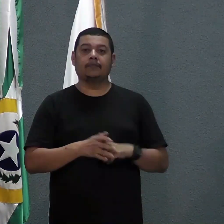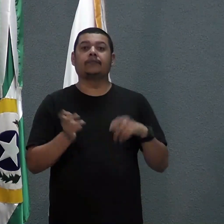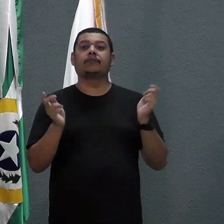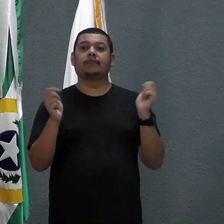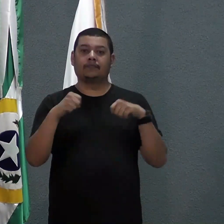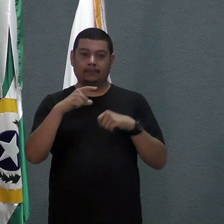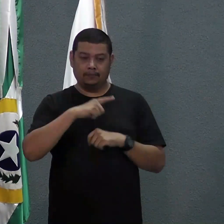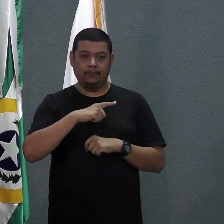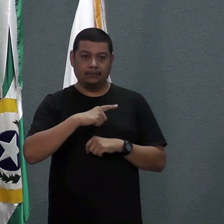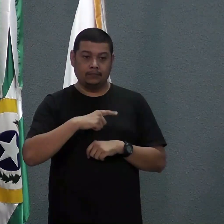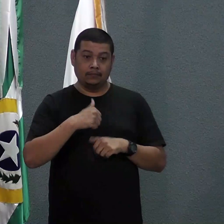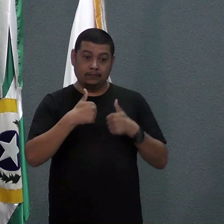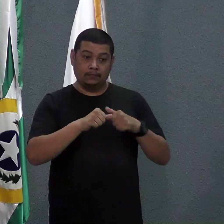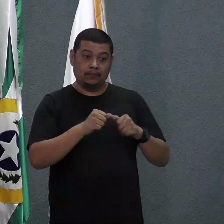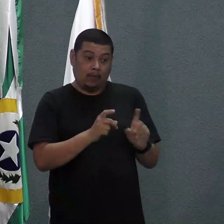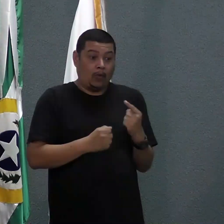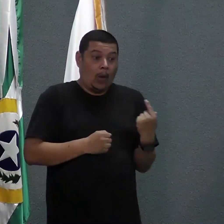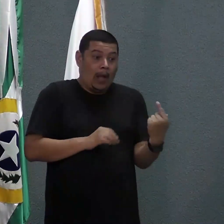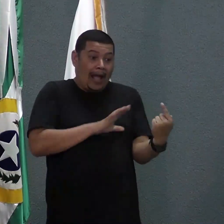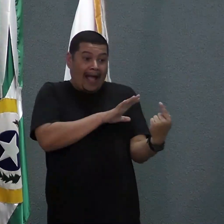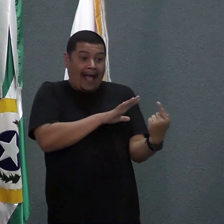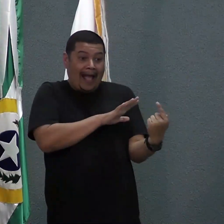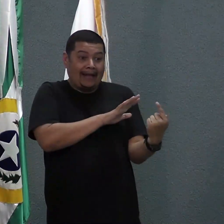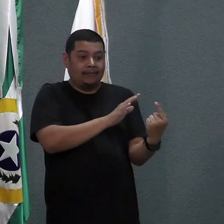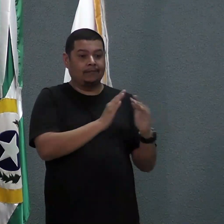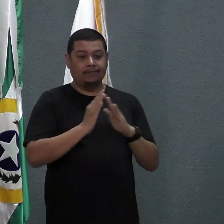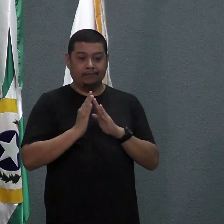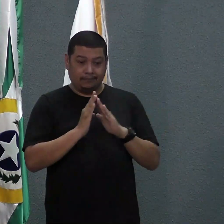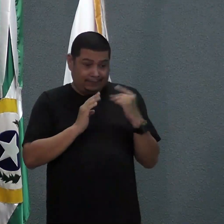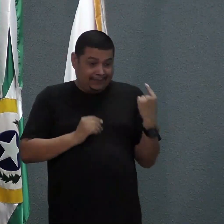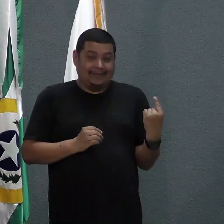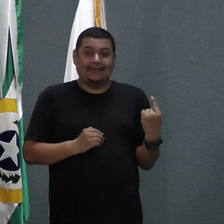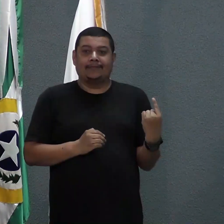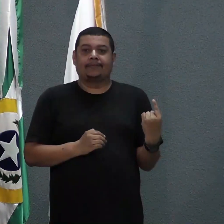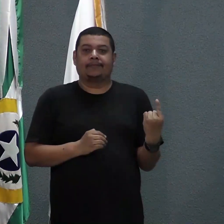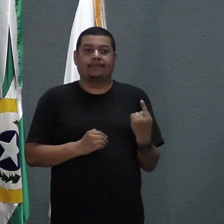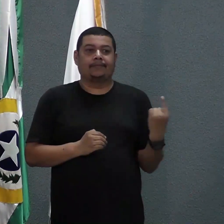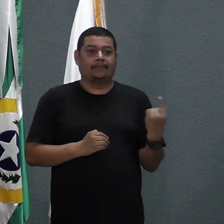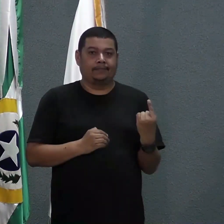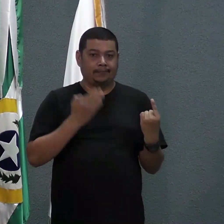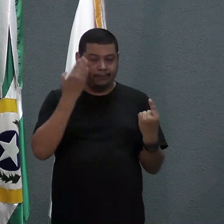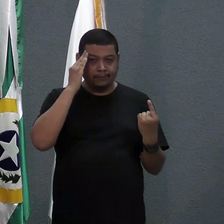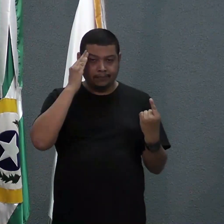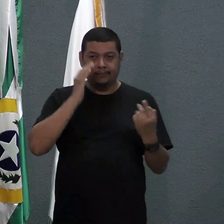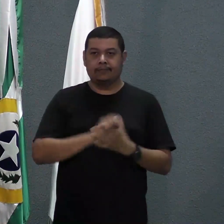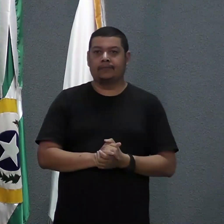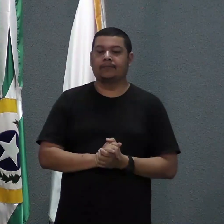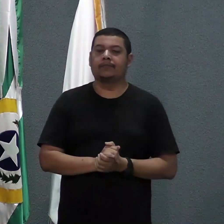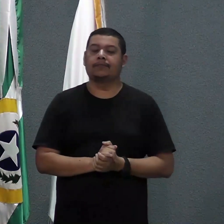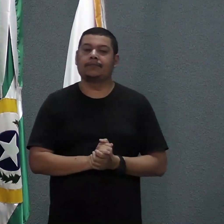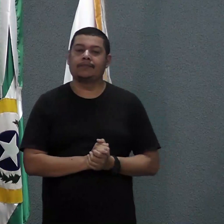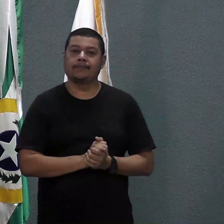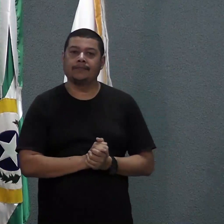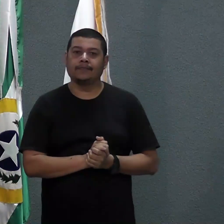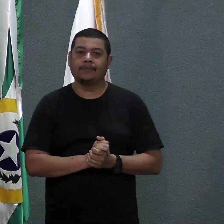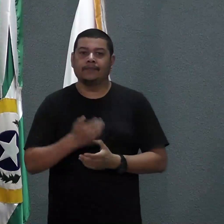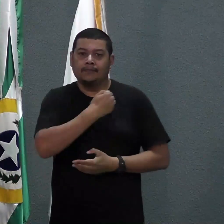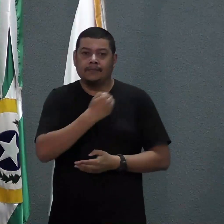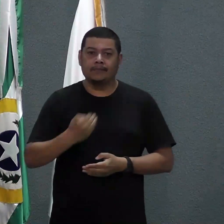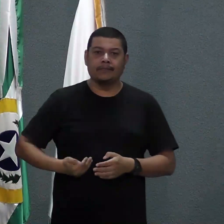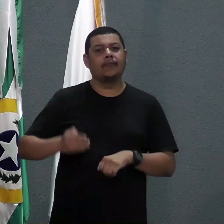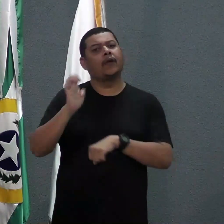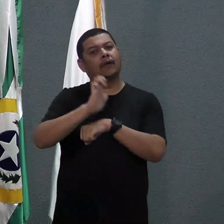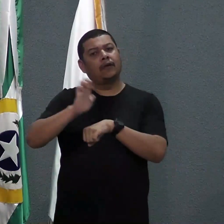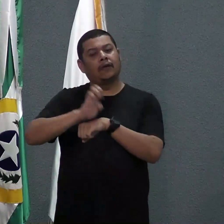possivelmente tendo que ficar isolada das demais pessoas de nossa cidade. Governo de